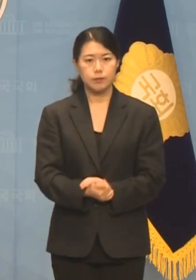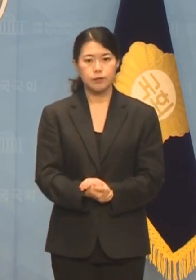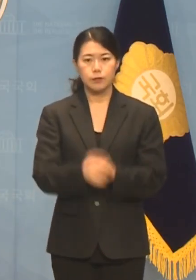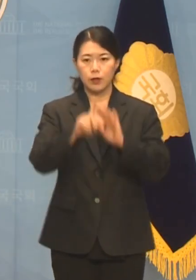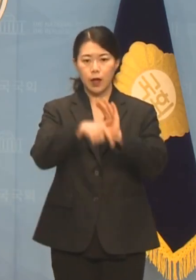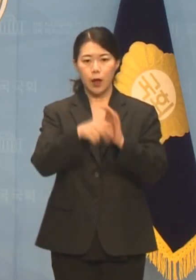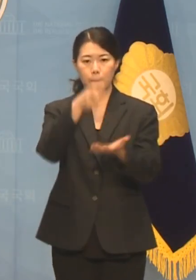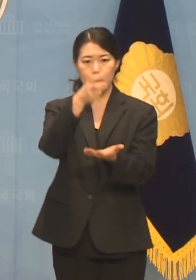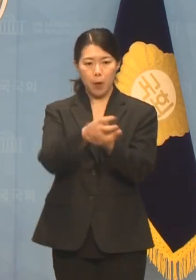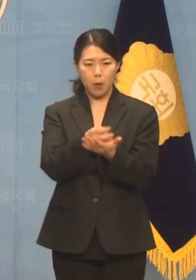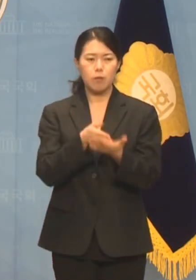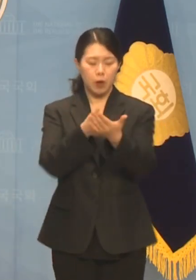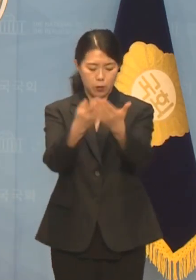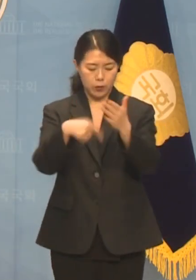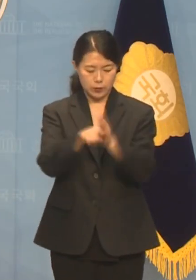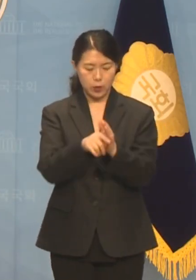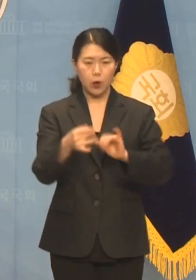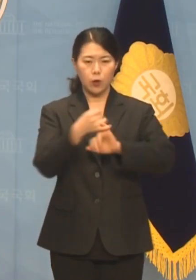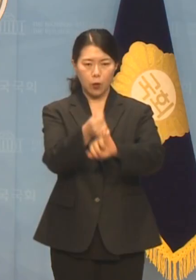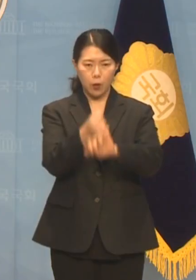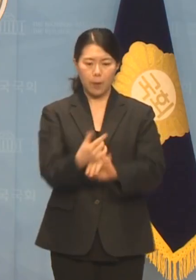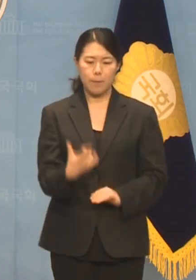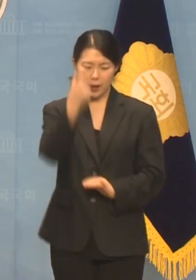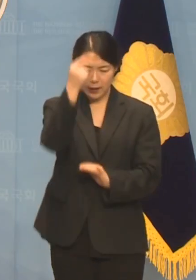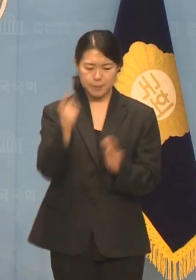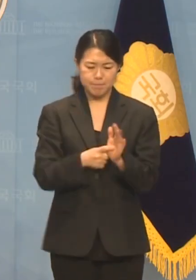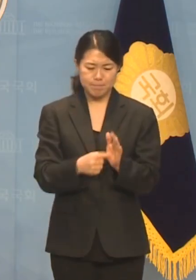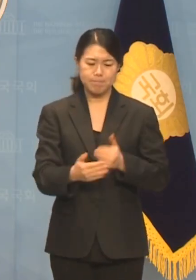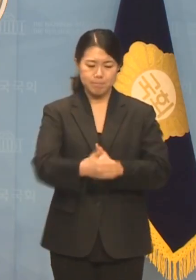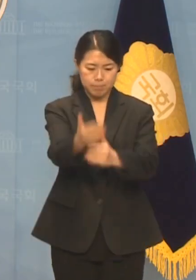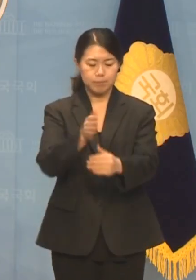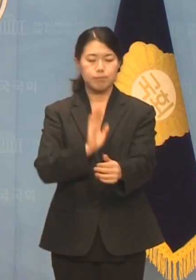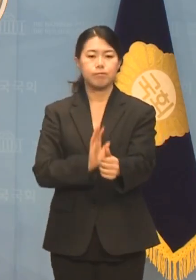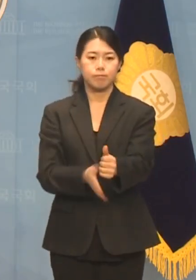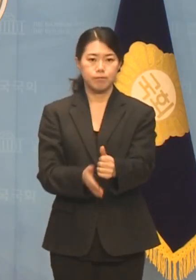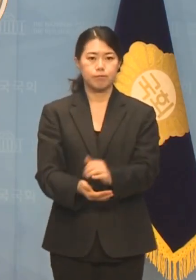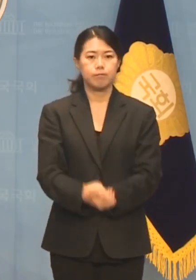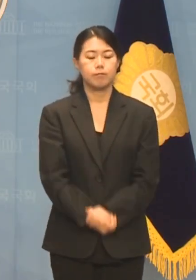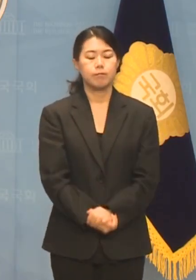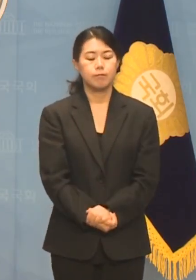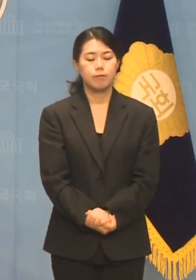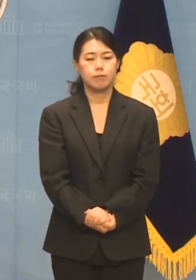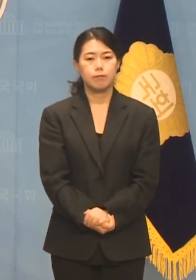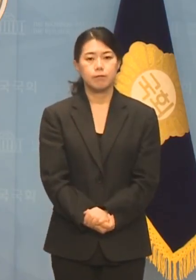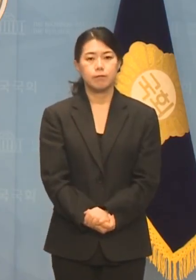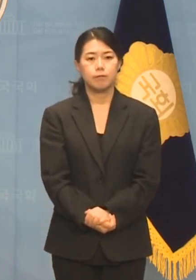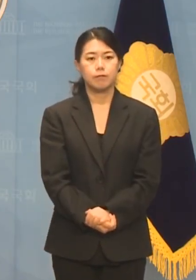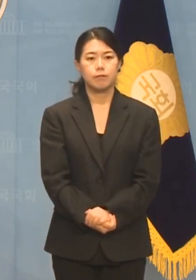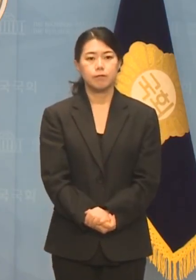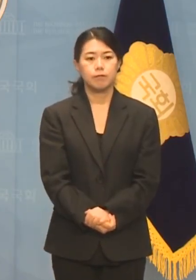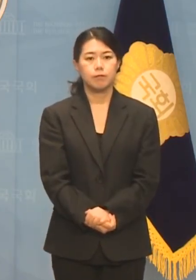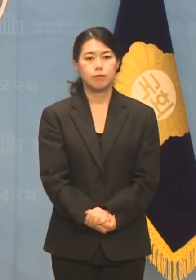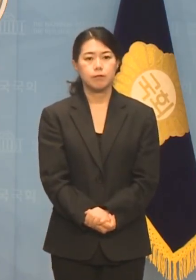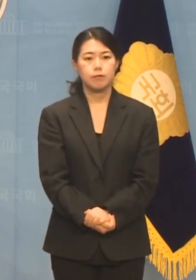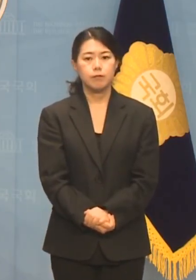법이 발효될 수 있도록 최대한 신속 처리 절차를 밟아주실 것을 부탁드립니다.